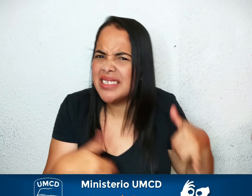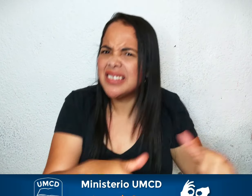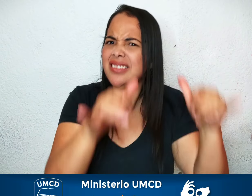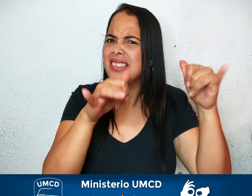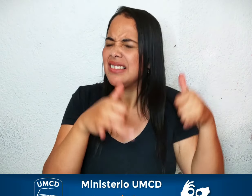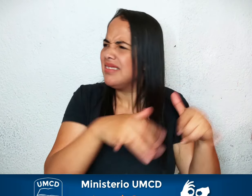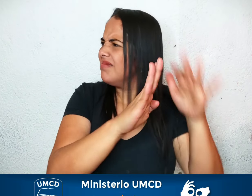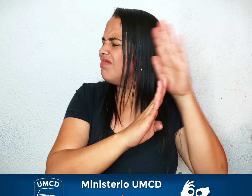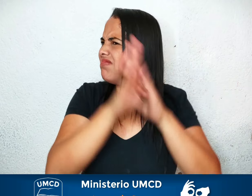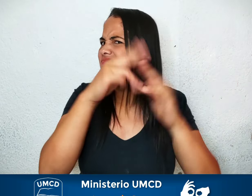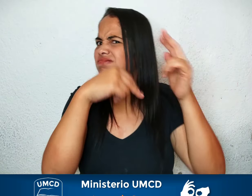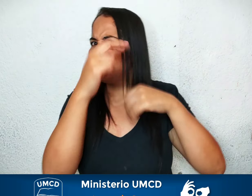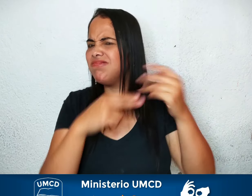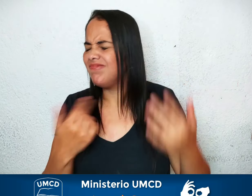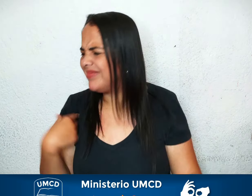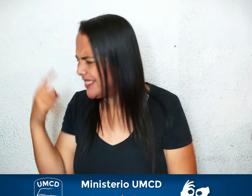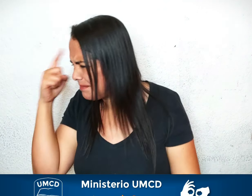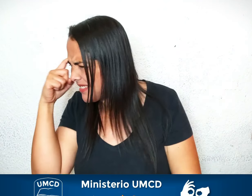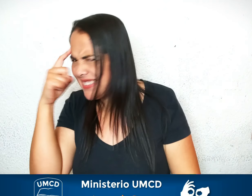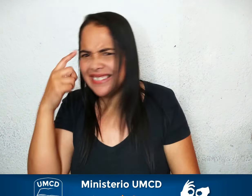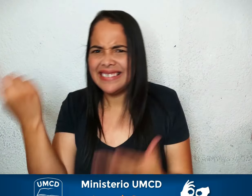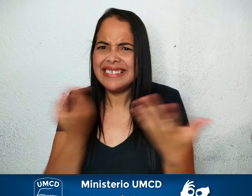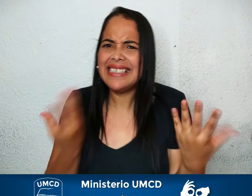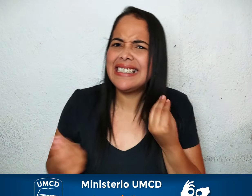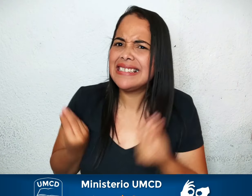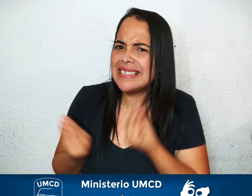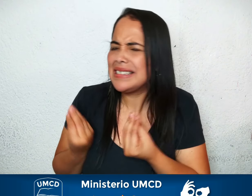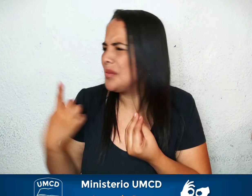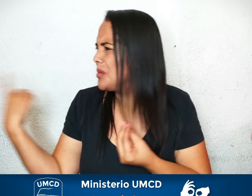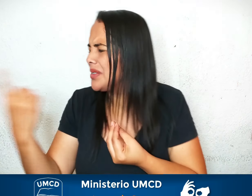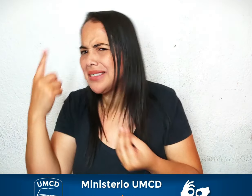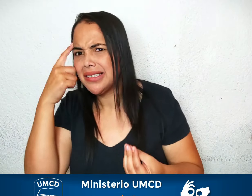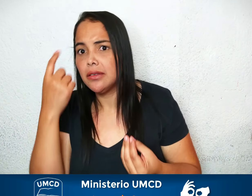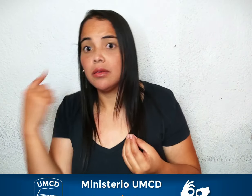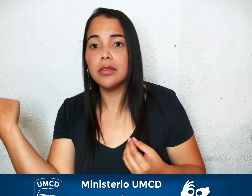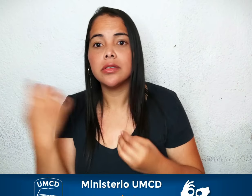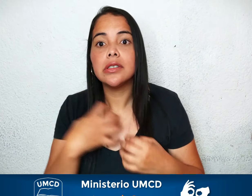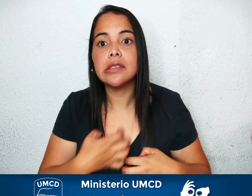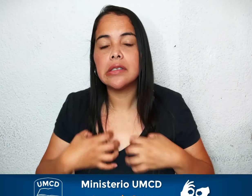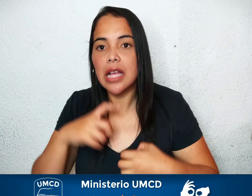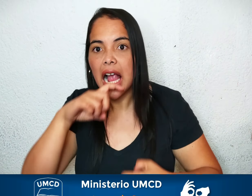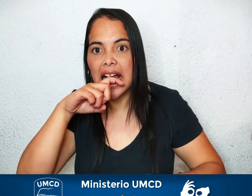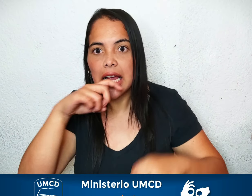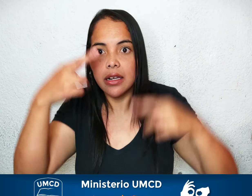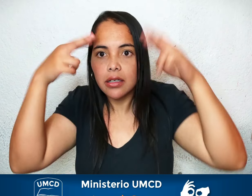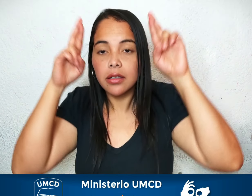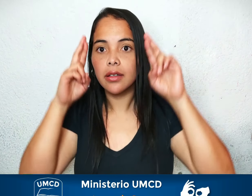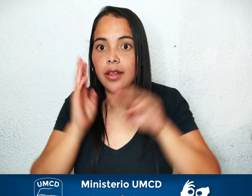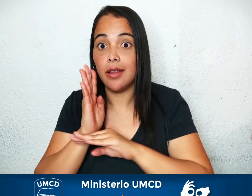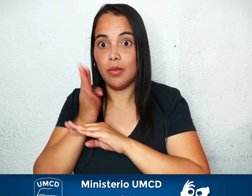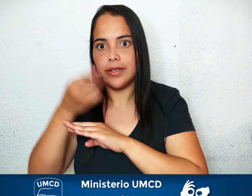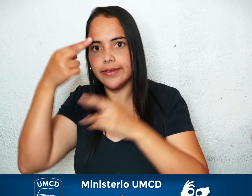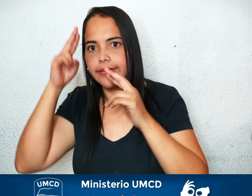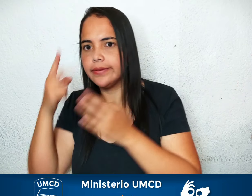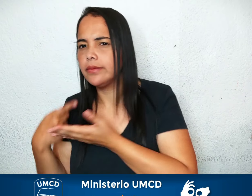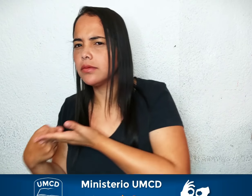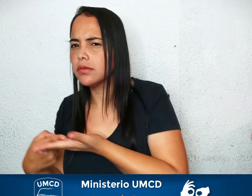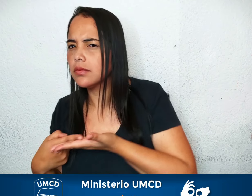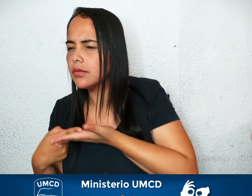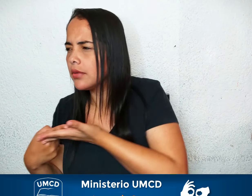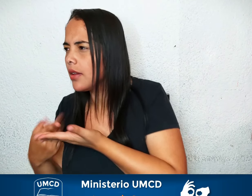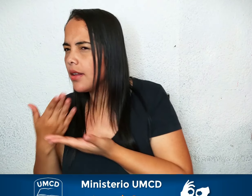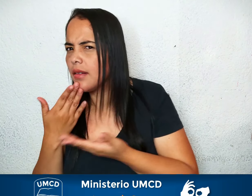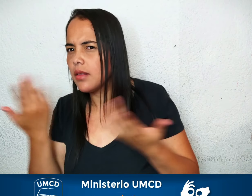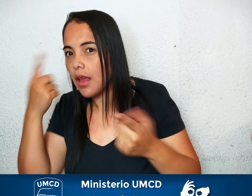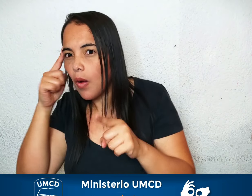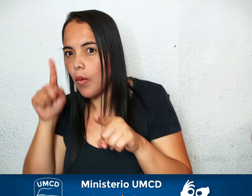pero eso no fue suficiente para detener la motivación que tenía el pueblo. Y en ese instante se reúnen